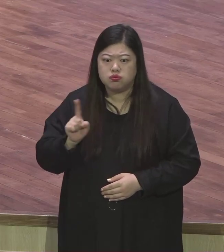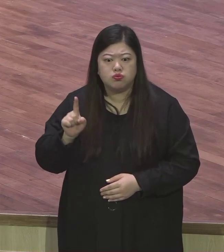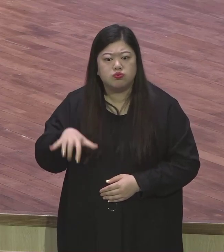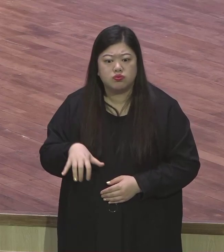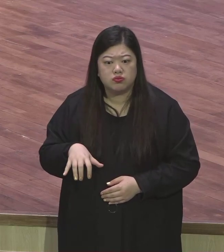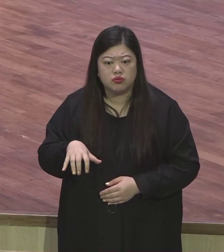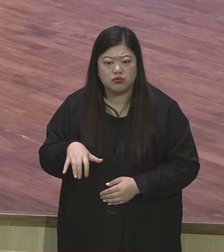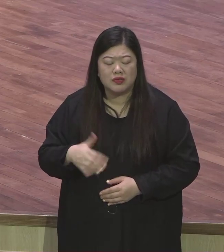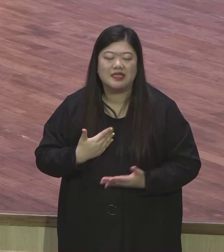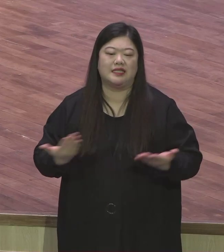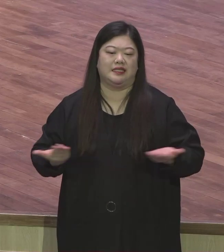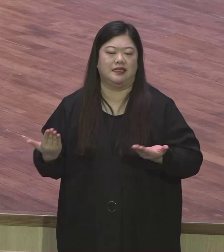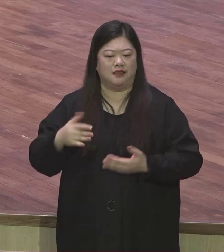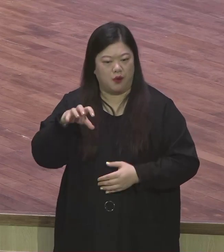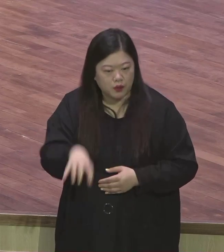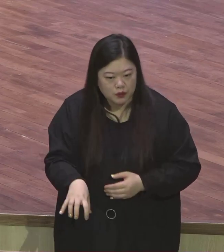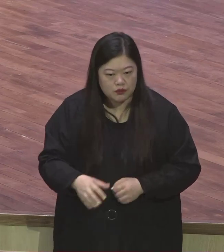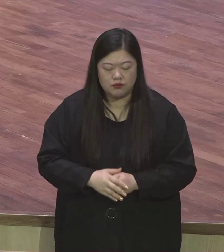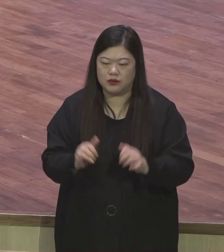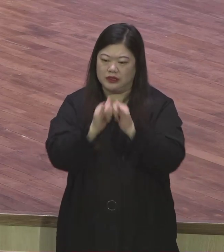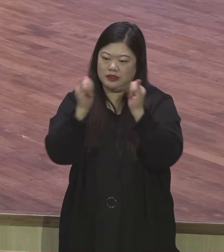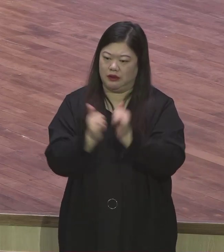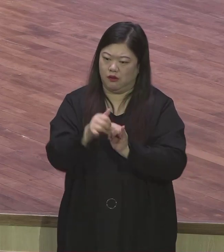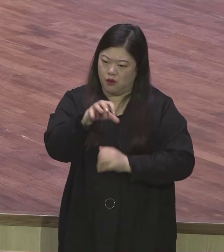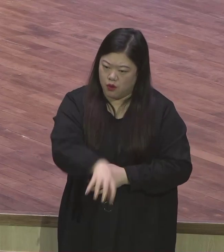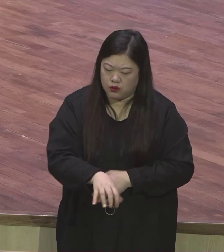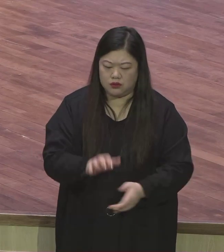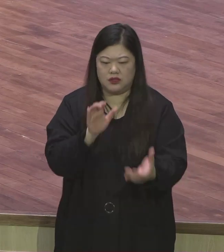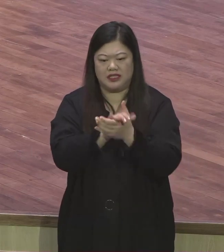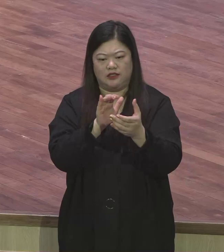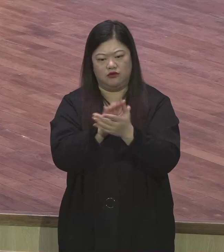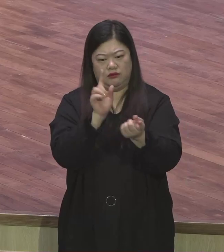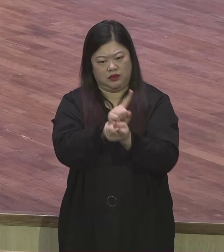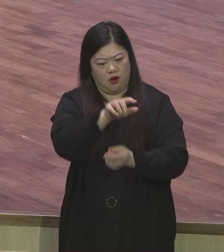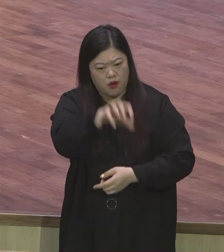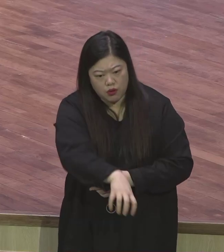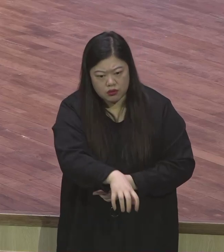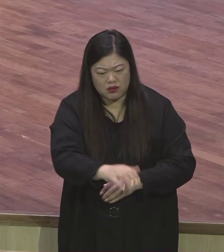거칠고 사납습니다. 원수가 특실을 고르는 곳입니다.